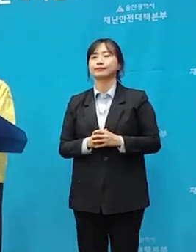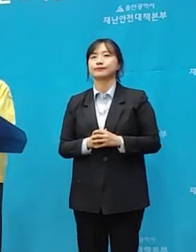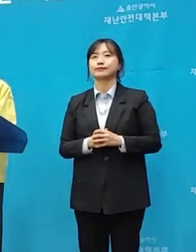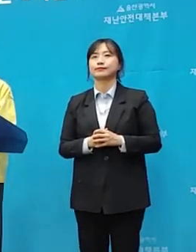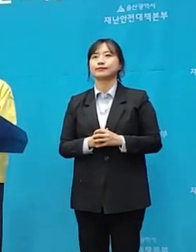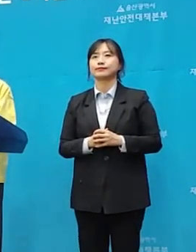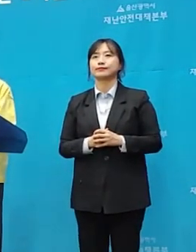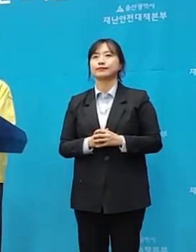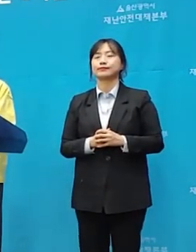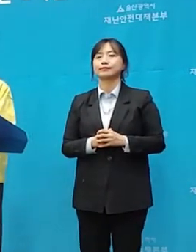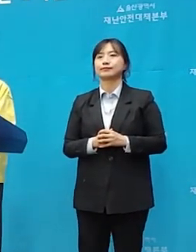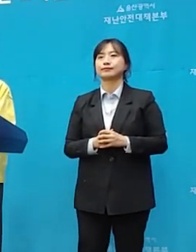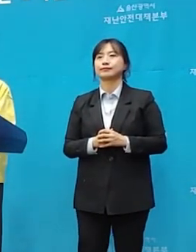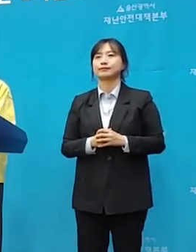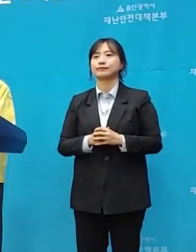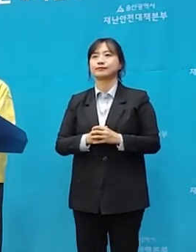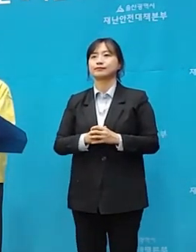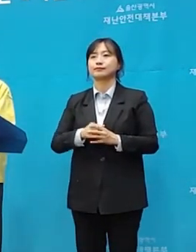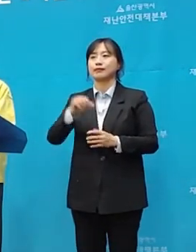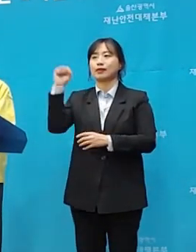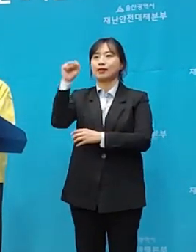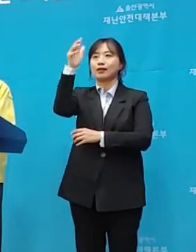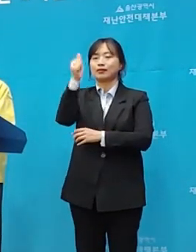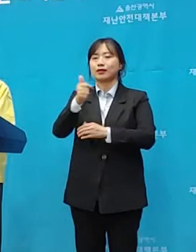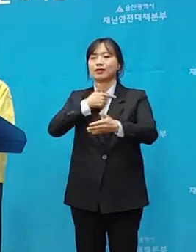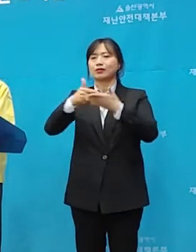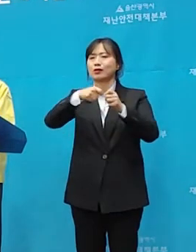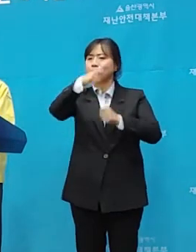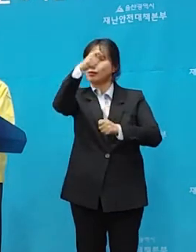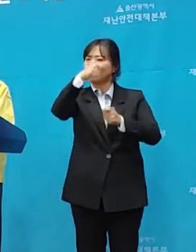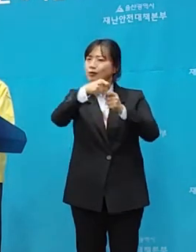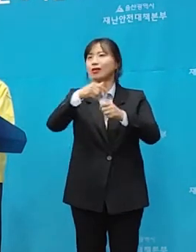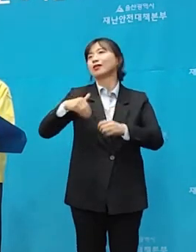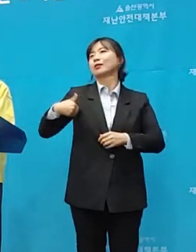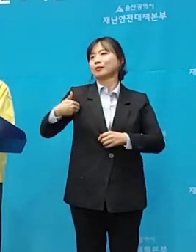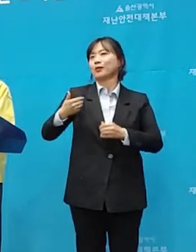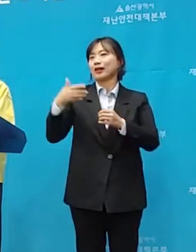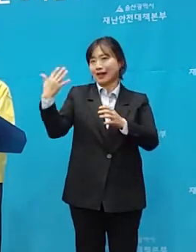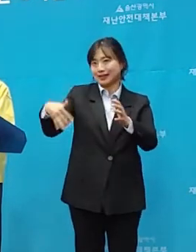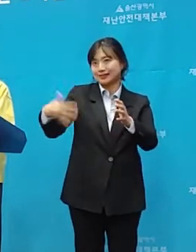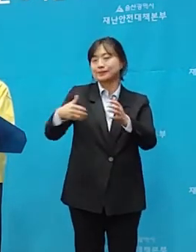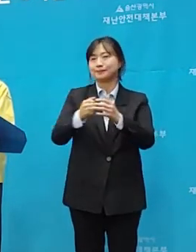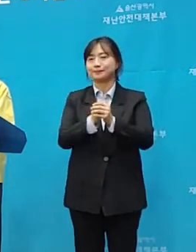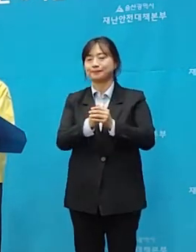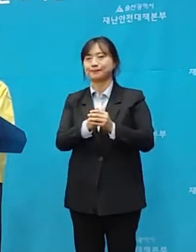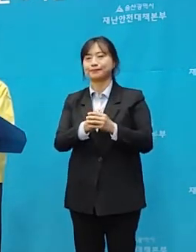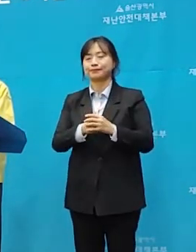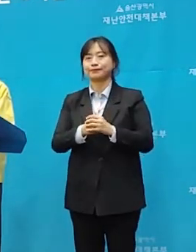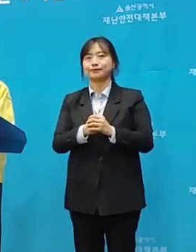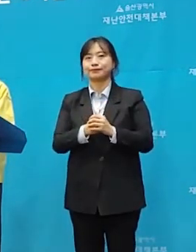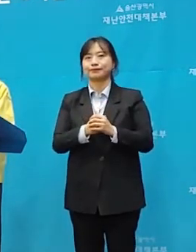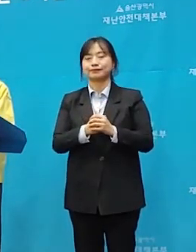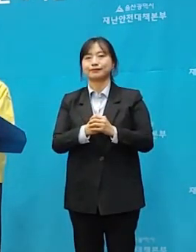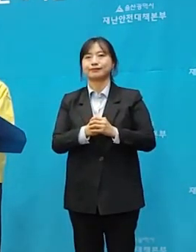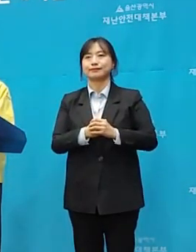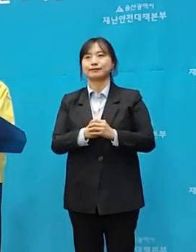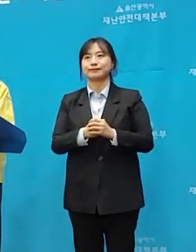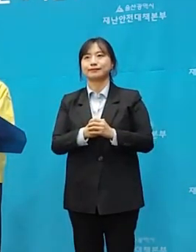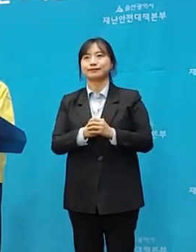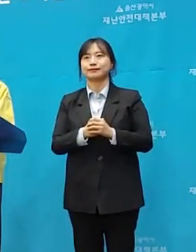저기 기장의 어떤 경력 상황을 제가 아직 파악을 못했었고요. 조금 전에 말씀하신